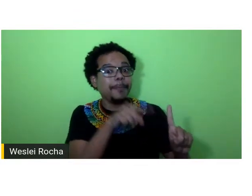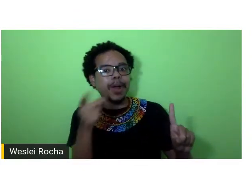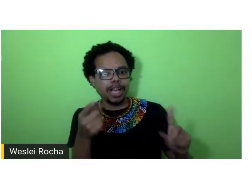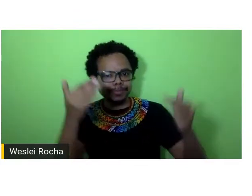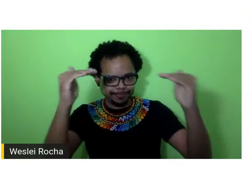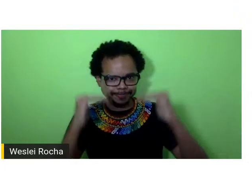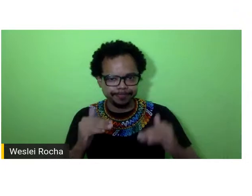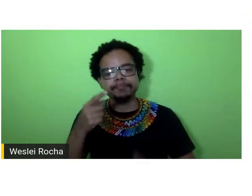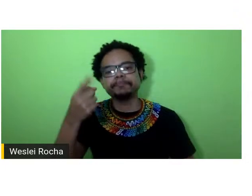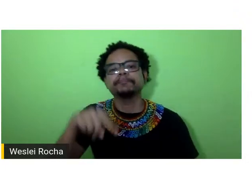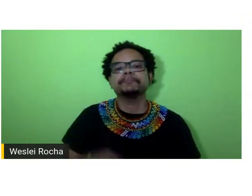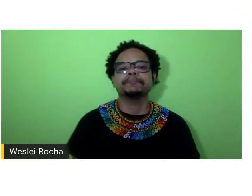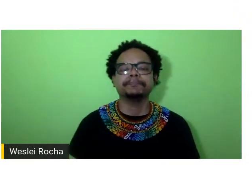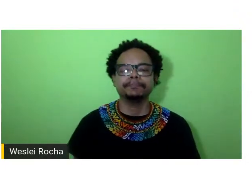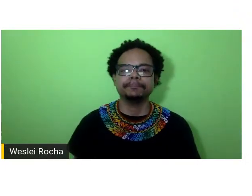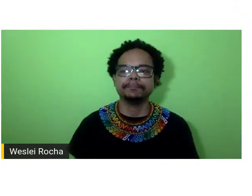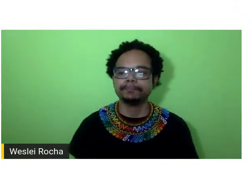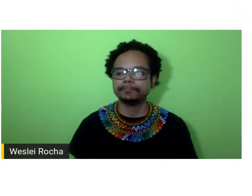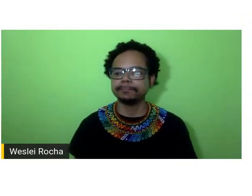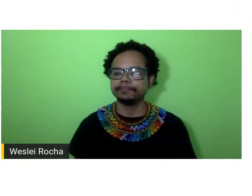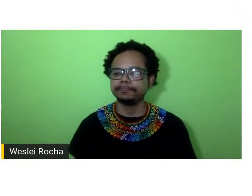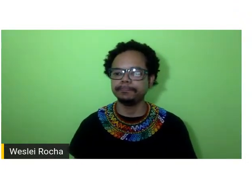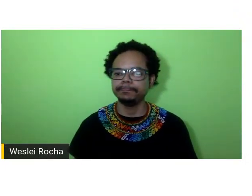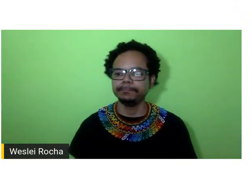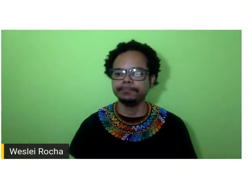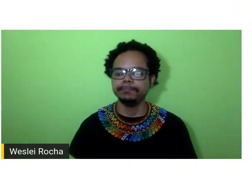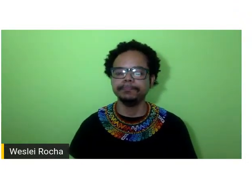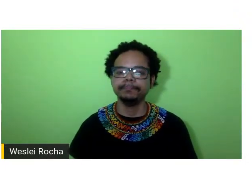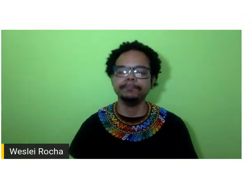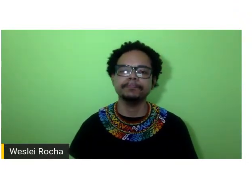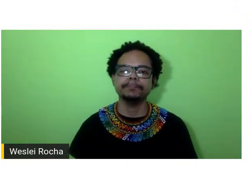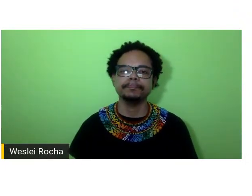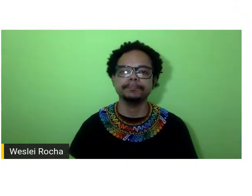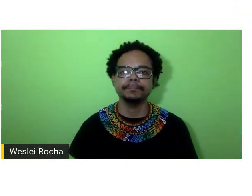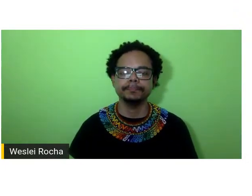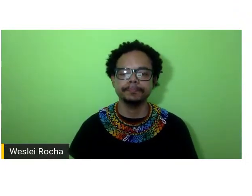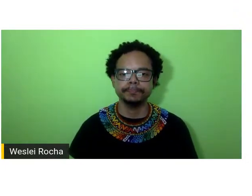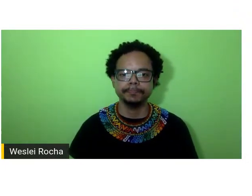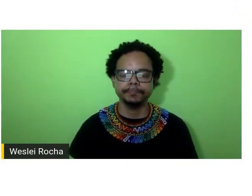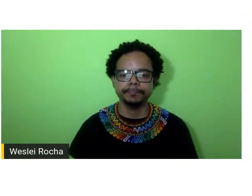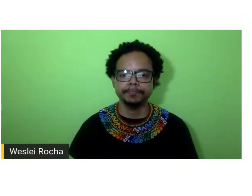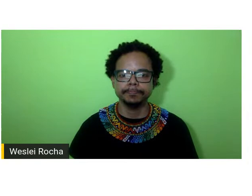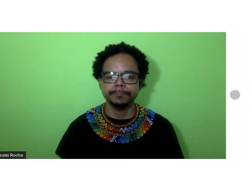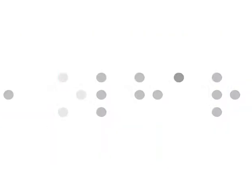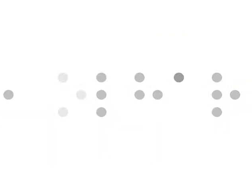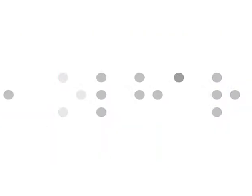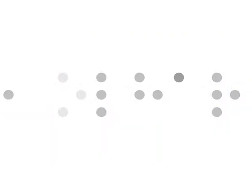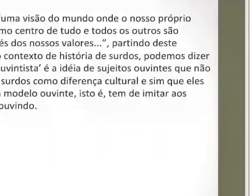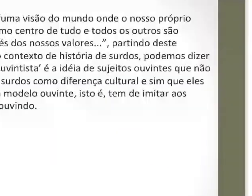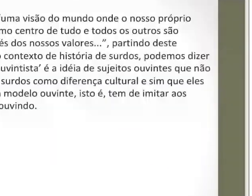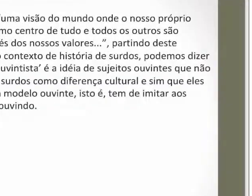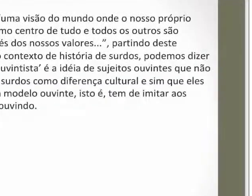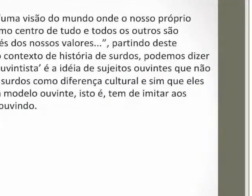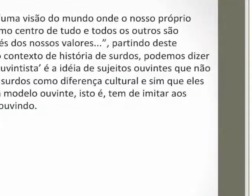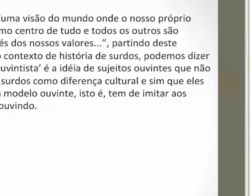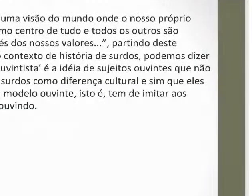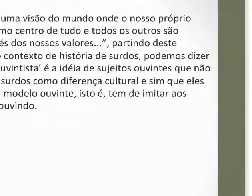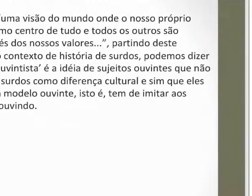é justamente essa visão é uma visão é de torcida dos surdos próximos Lloyd